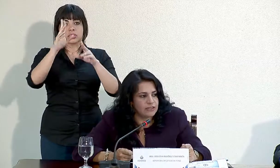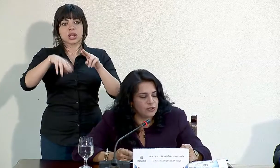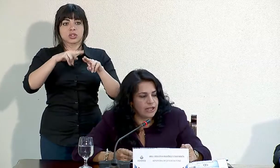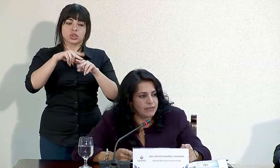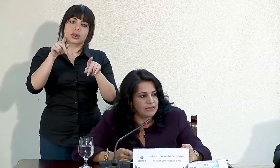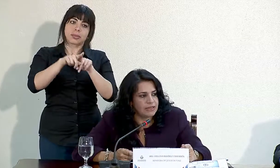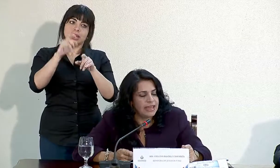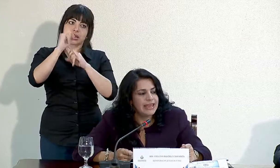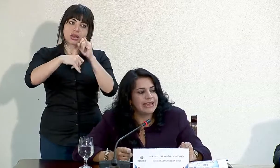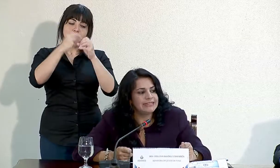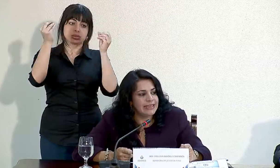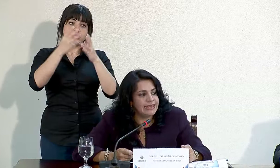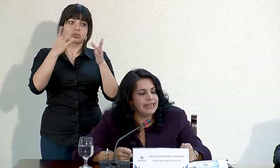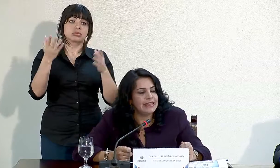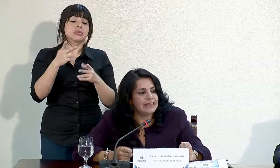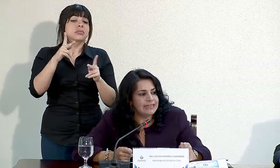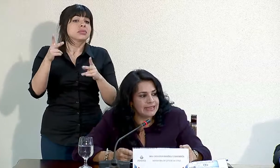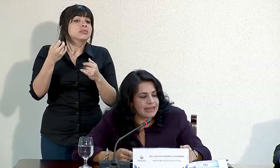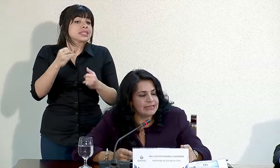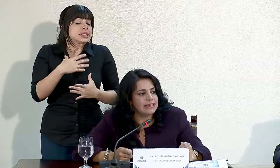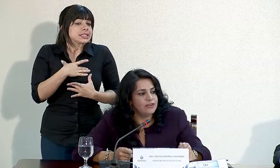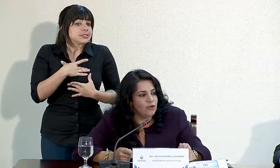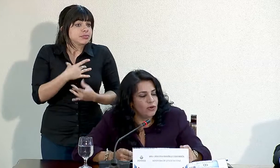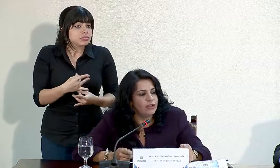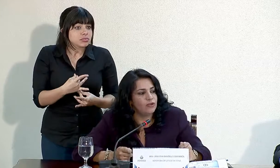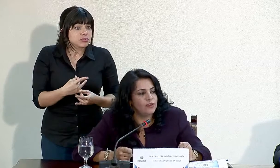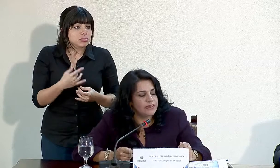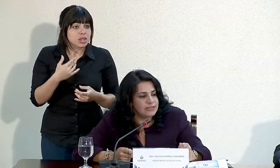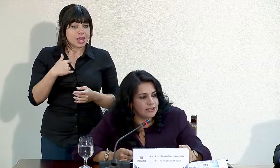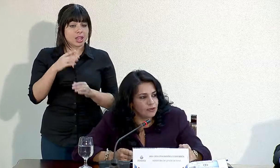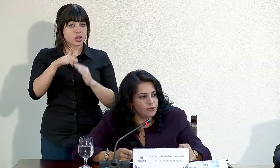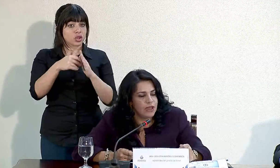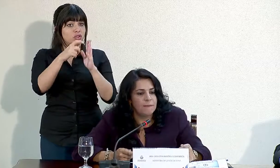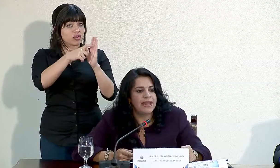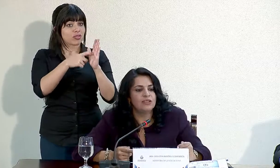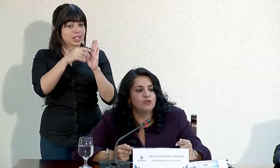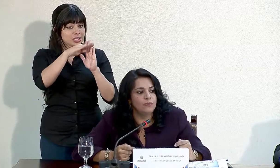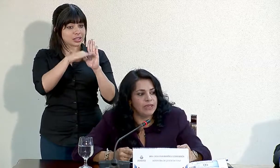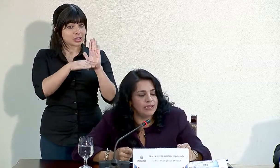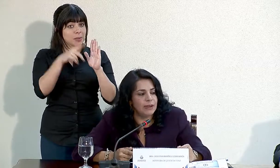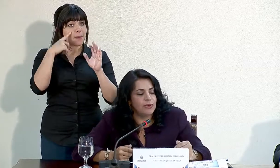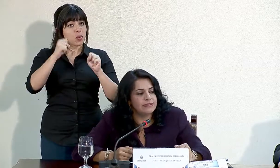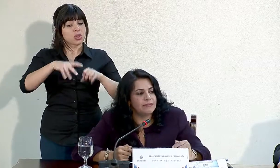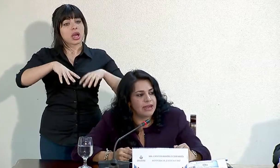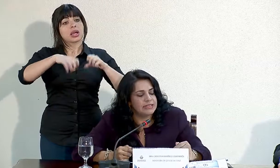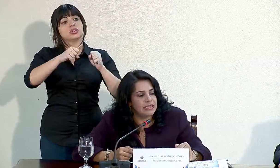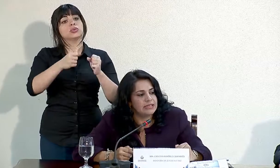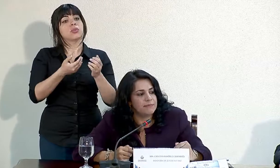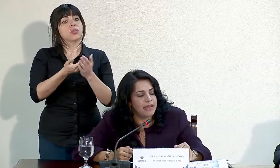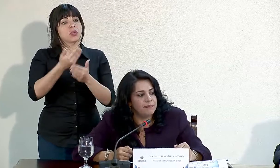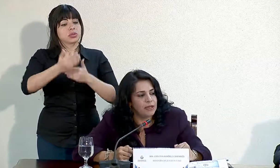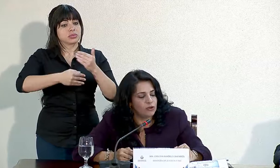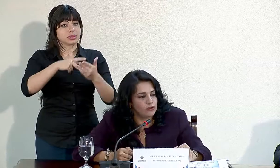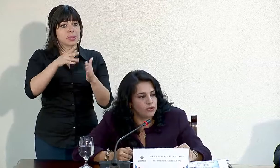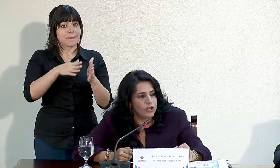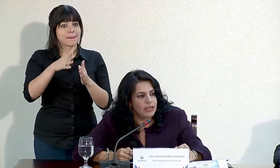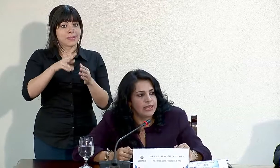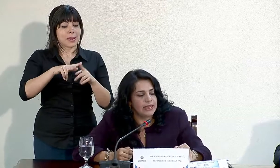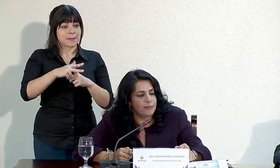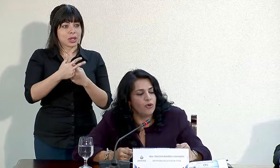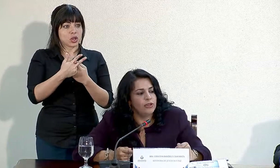e internacionalmente, que estén interesadas y reúnan los requisitos para asumir la puesta en marcha de ese plan